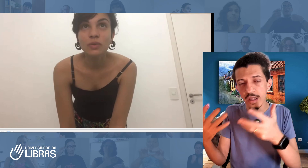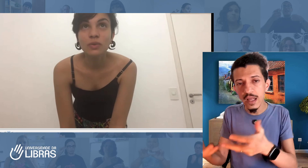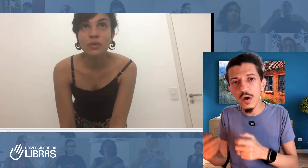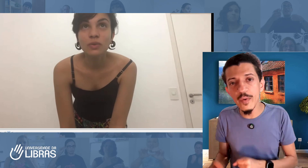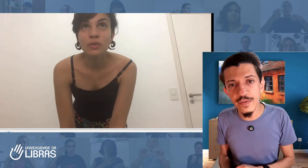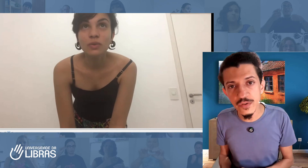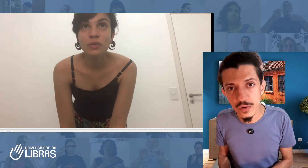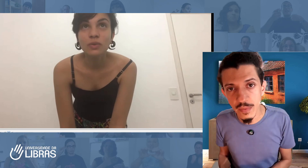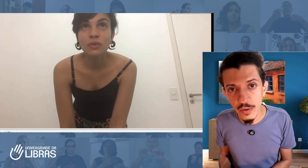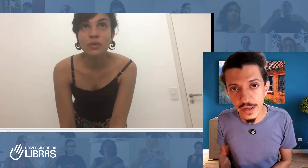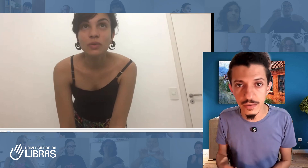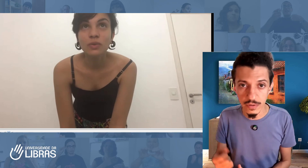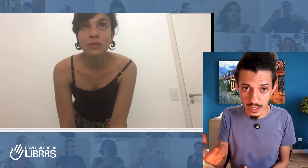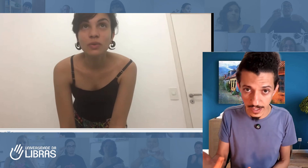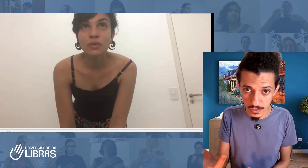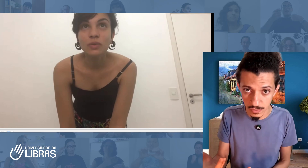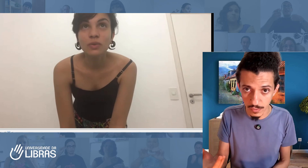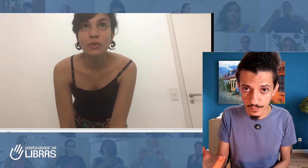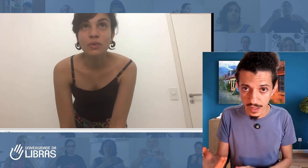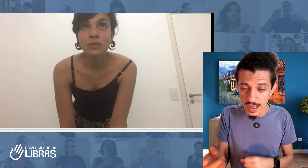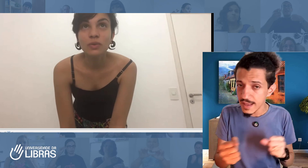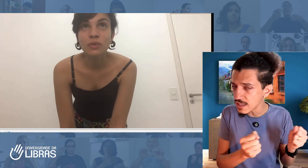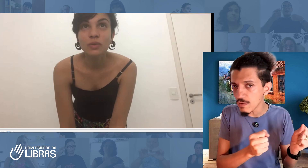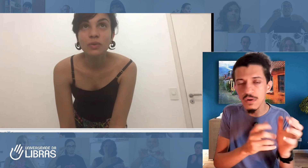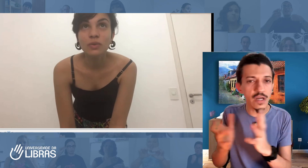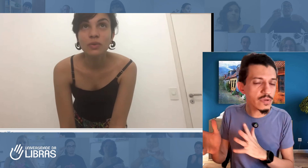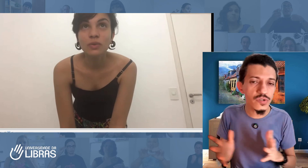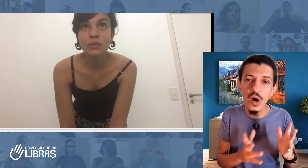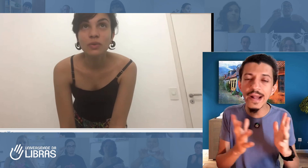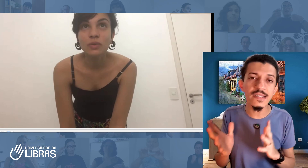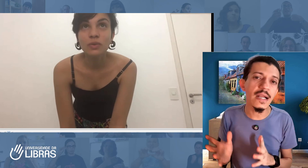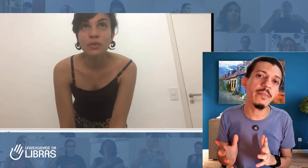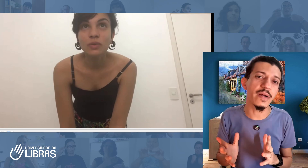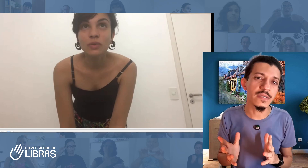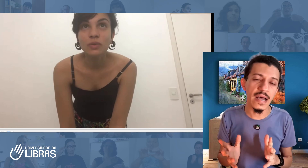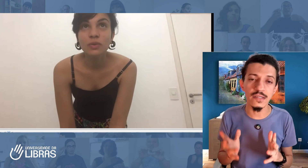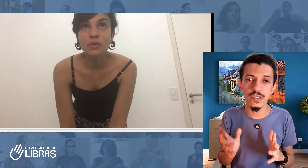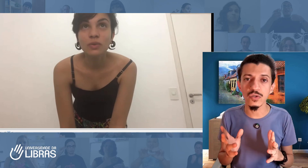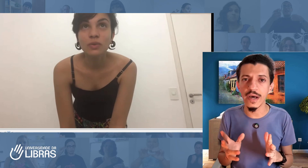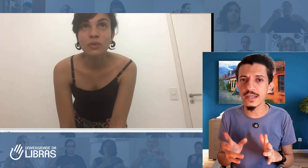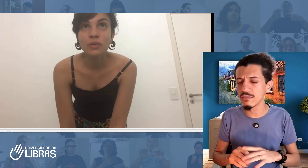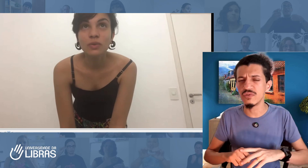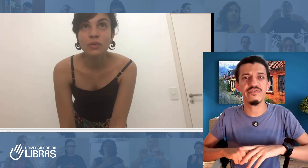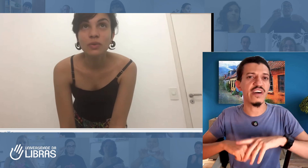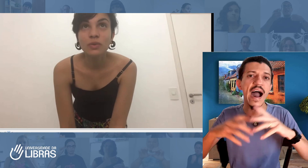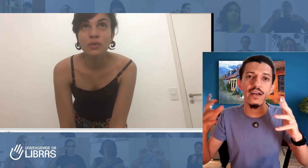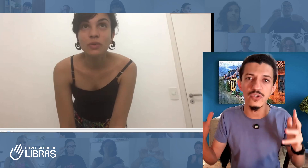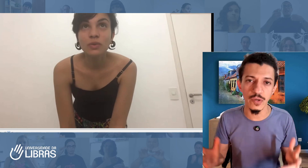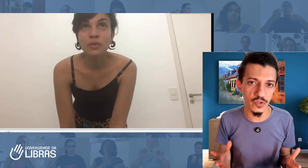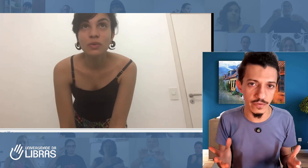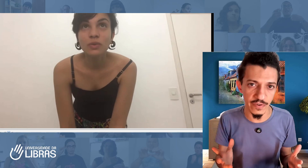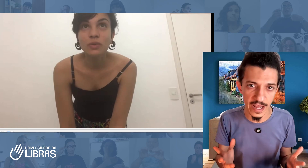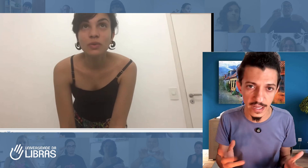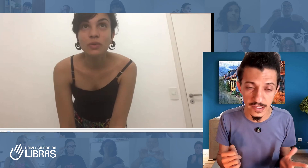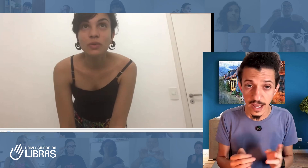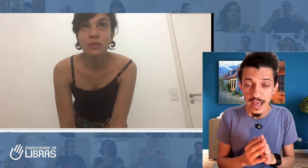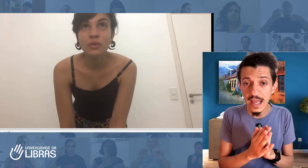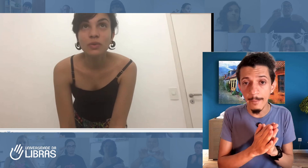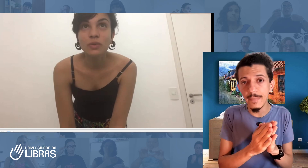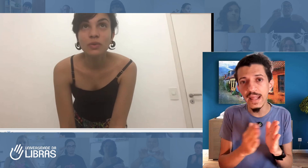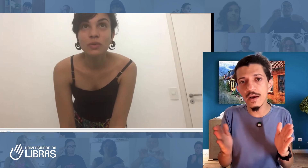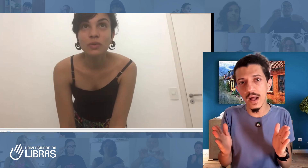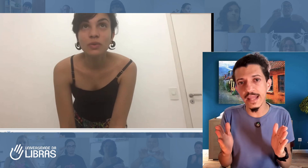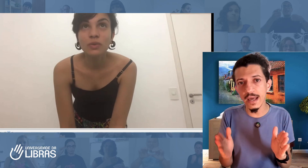e também o professor Maurício, que é surdo. E eles vão contando histórias em Libras. Essas histórias são de vários tipos diferentes